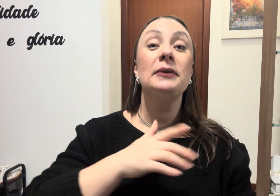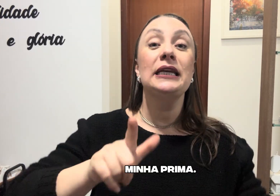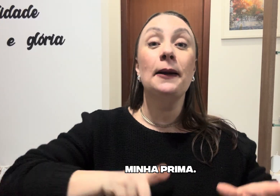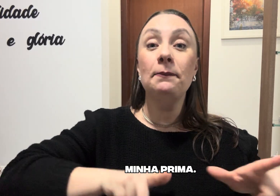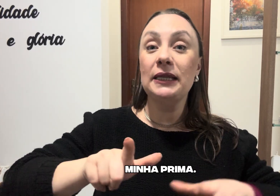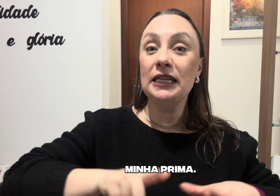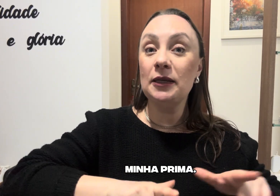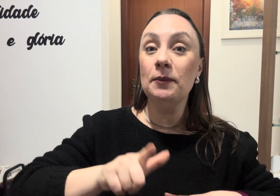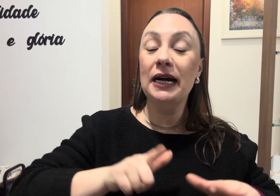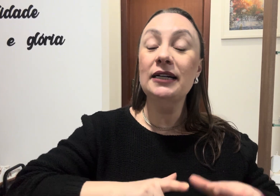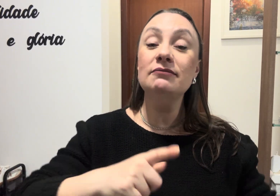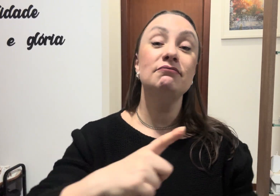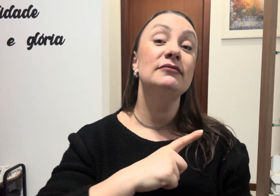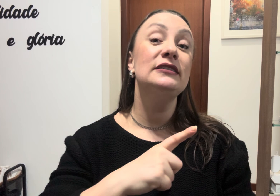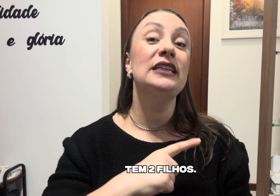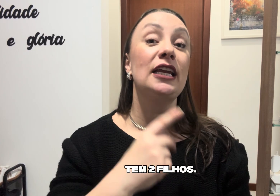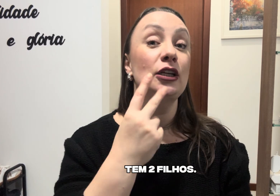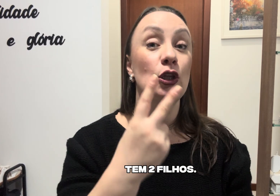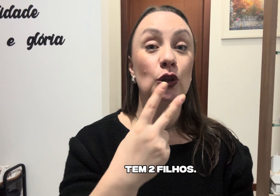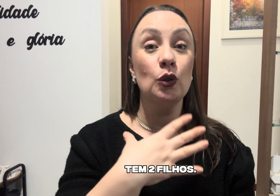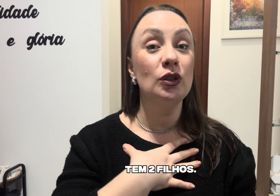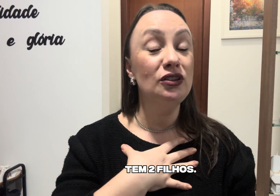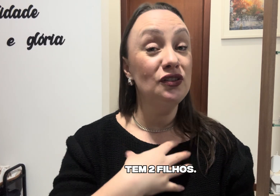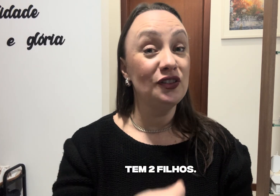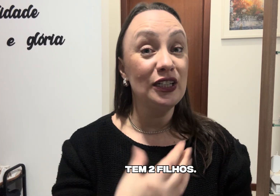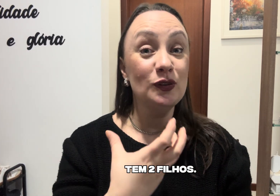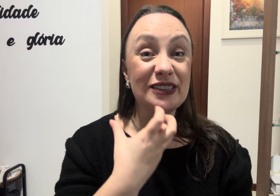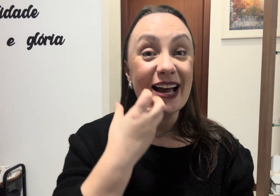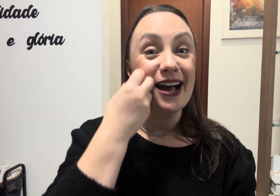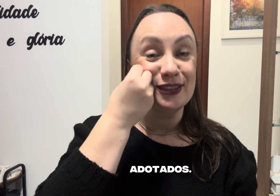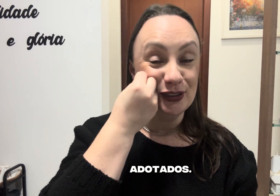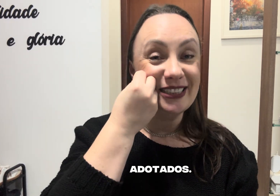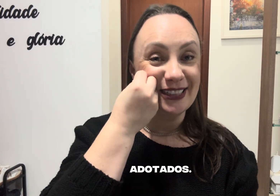minha prima tem 2 filhos adotados.